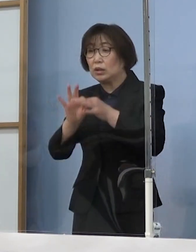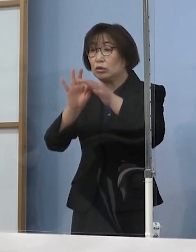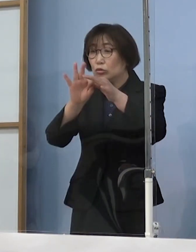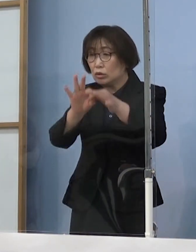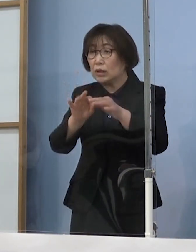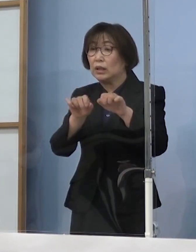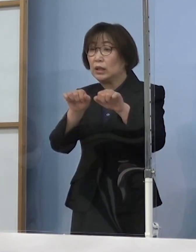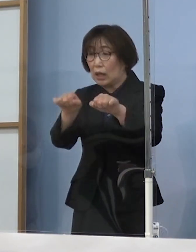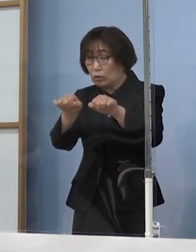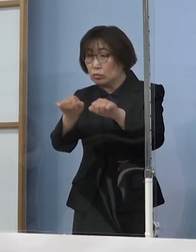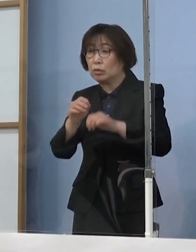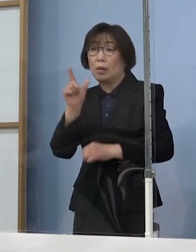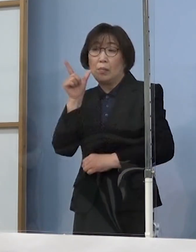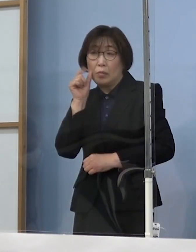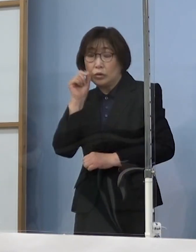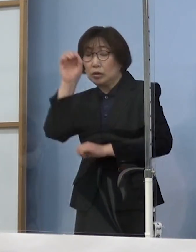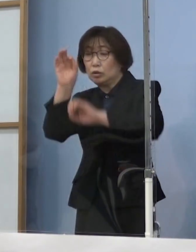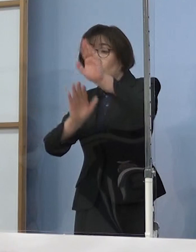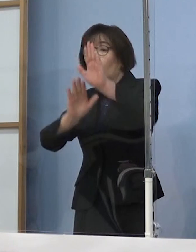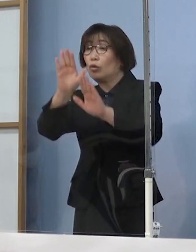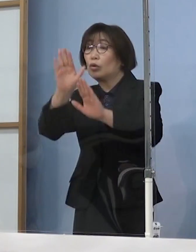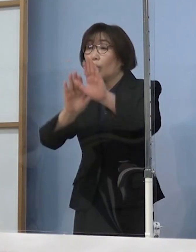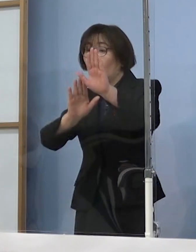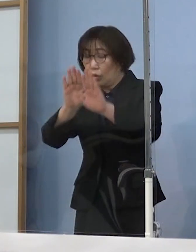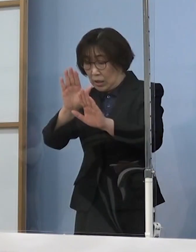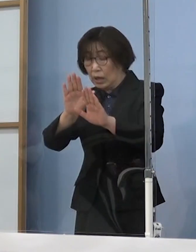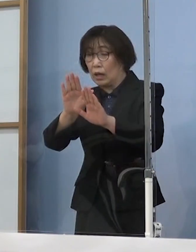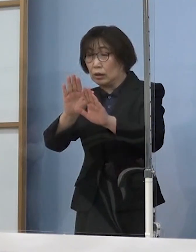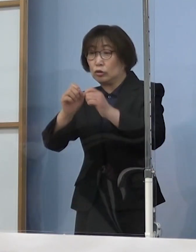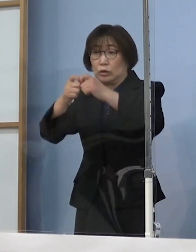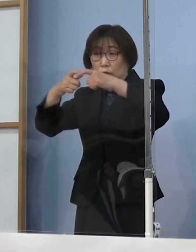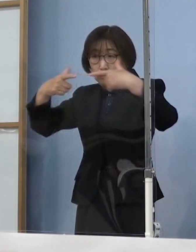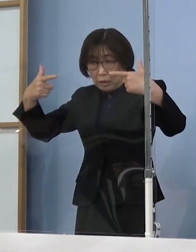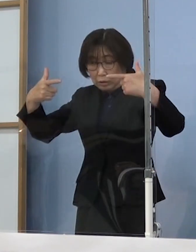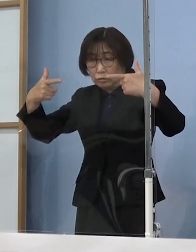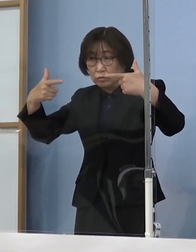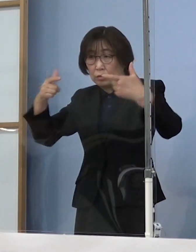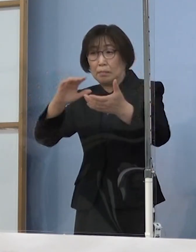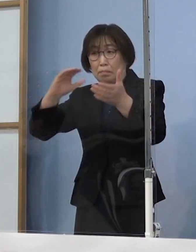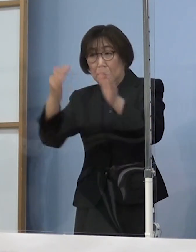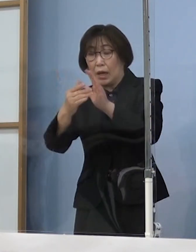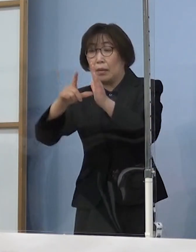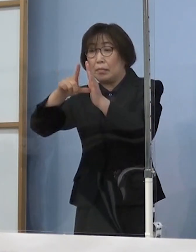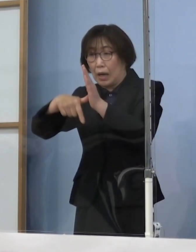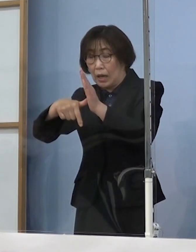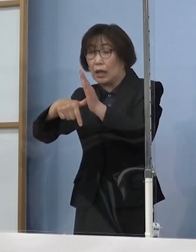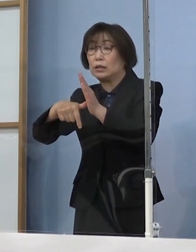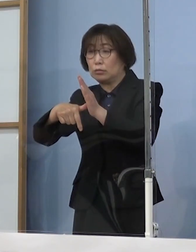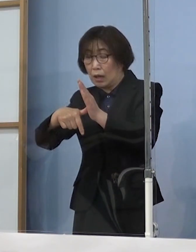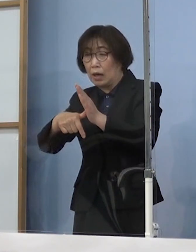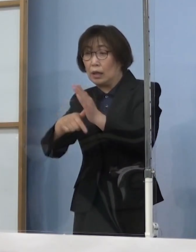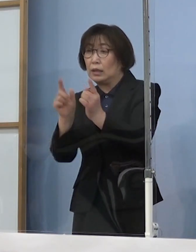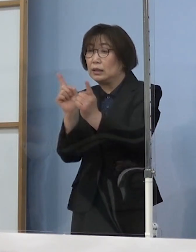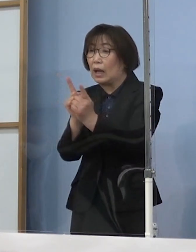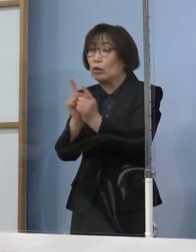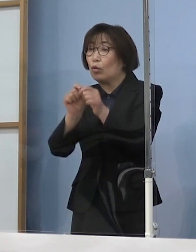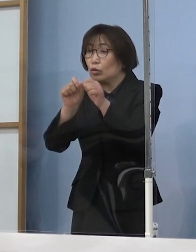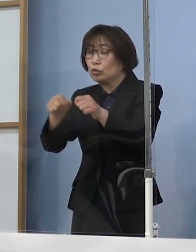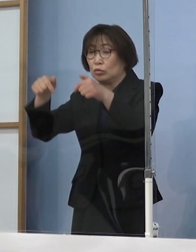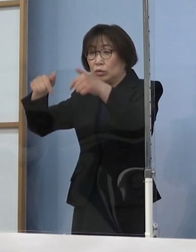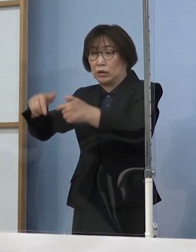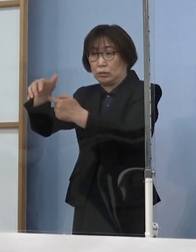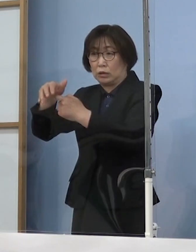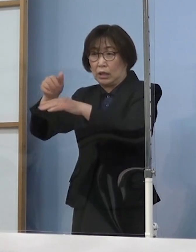そして状況が急変した場合には迅速に対応する、西村大臣からまずは総括でのお話があり、